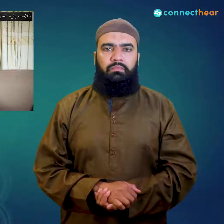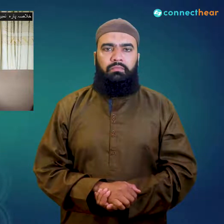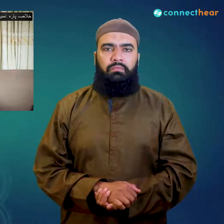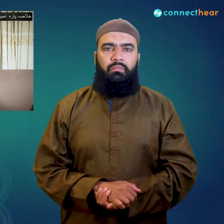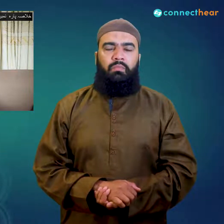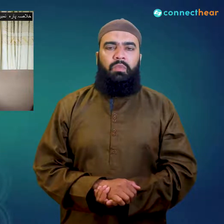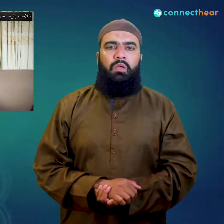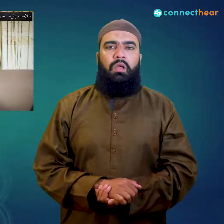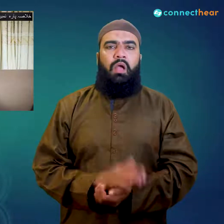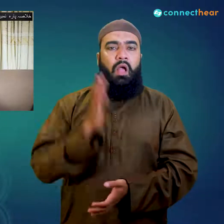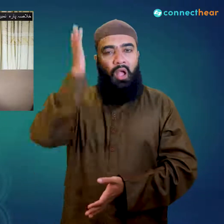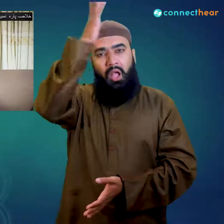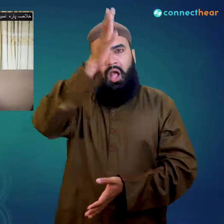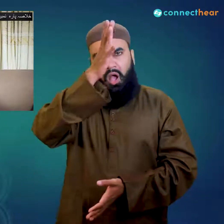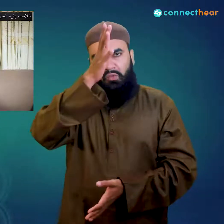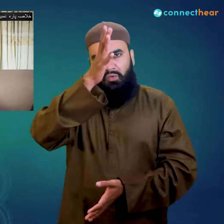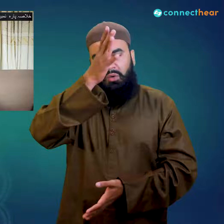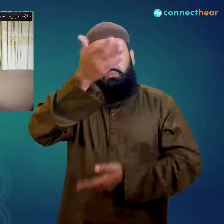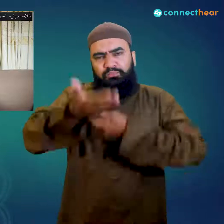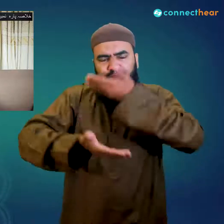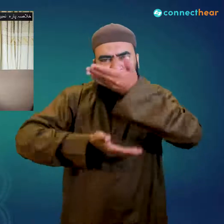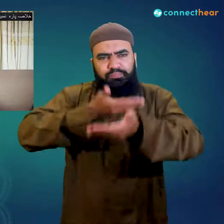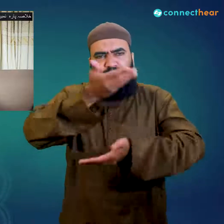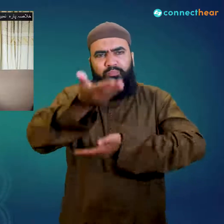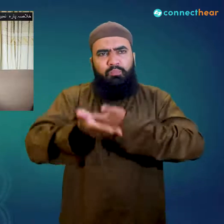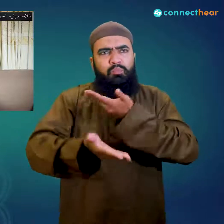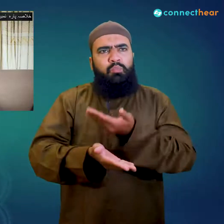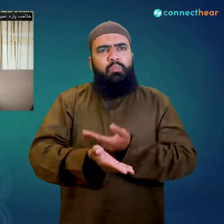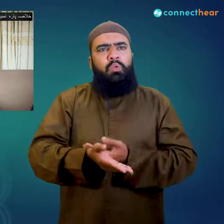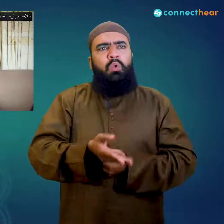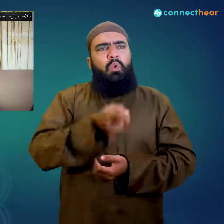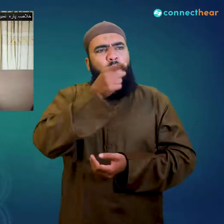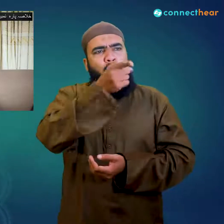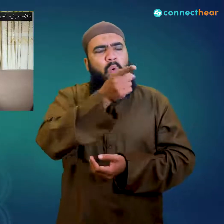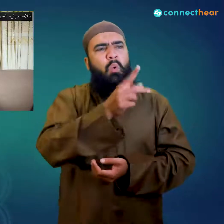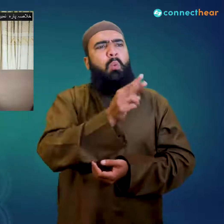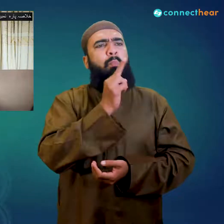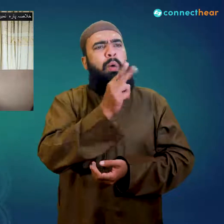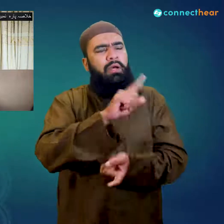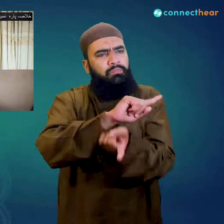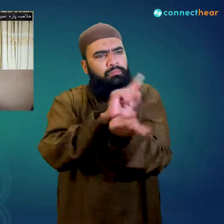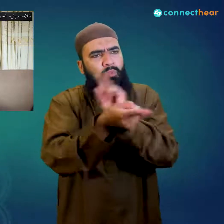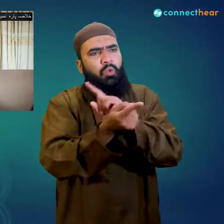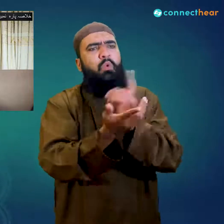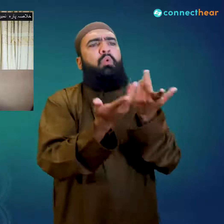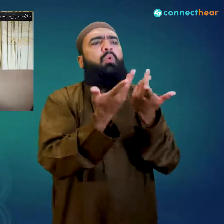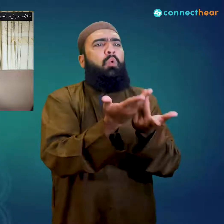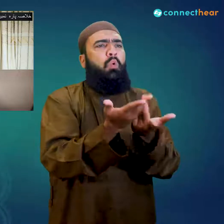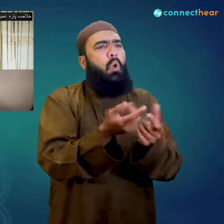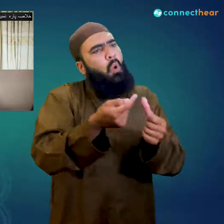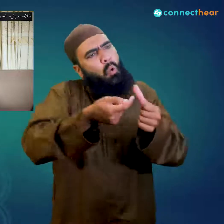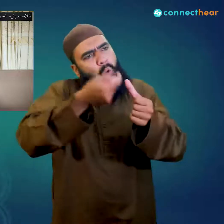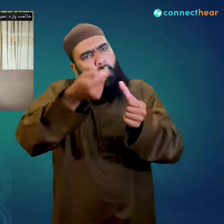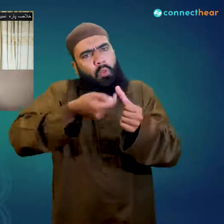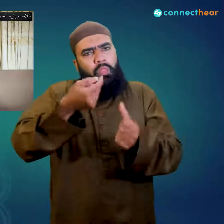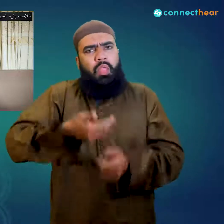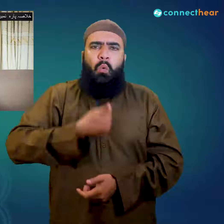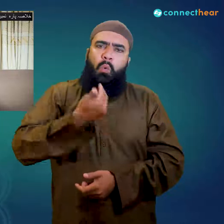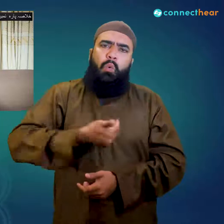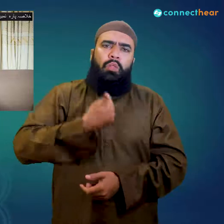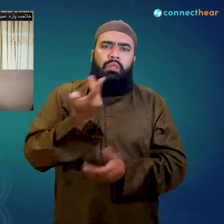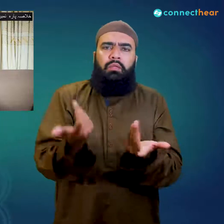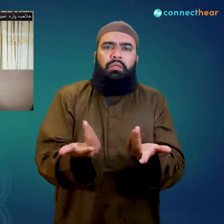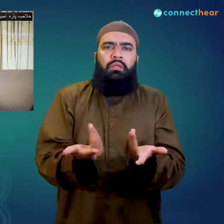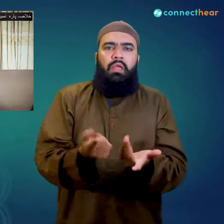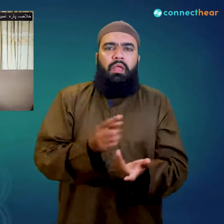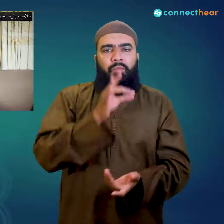کہتے تھے یہ لوگ کہ جب ہم آیت کو کسی حکم کو بدل دیتے، تبدیل کر دیتے، تو یہ کہتے تھے کہ یہ تو اپنی طرف سے جو ہے وہ گھڑ لیتے ہیں۔